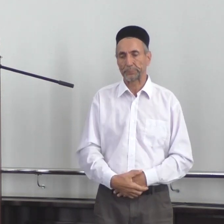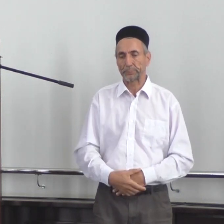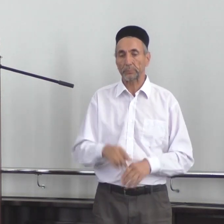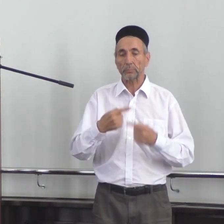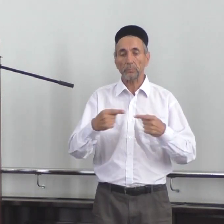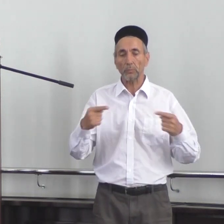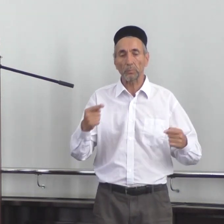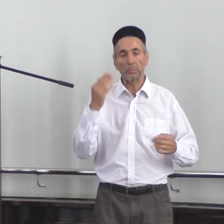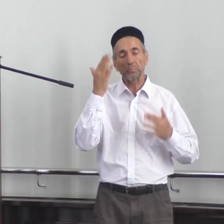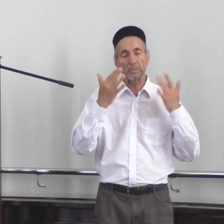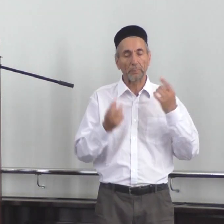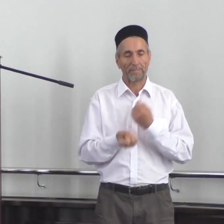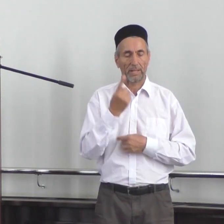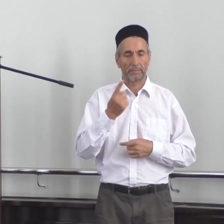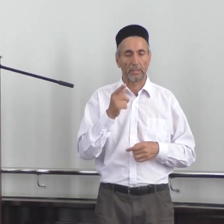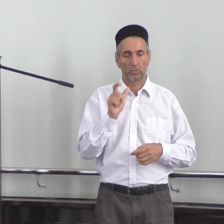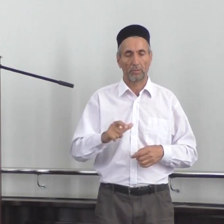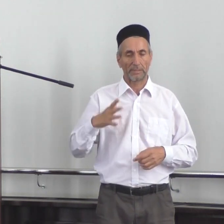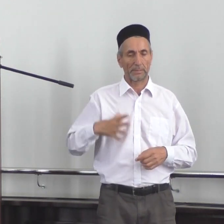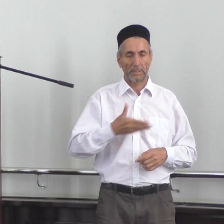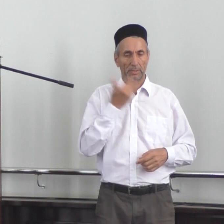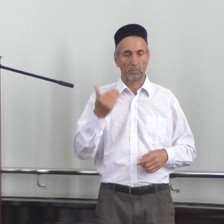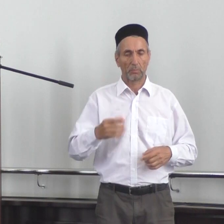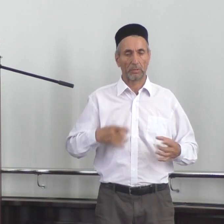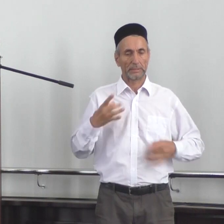а башкача хәл итеп була икән бу мәсьәләне.